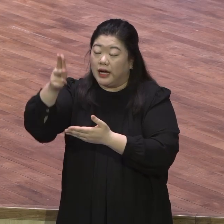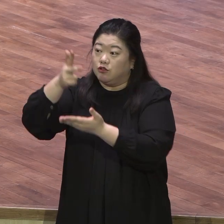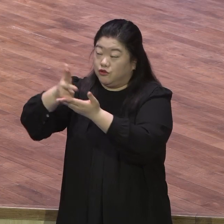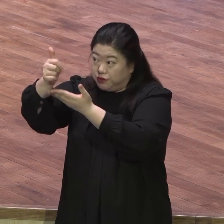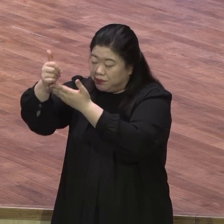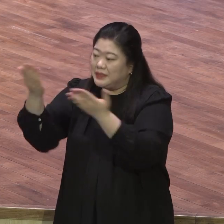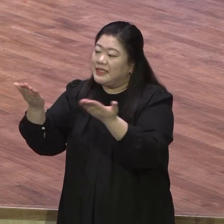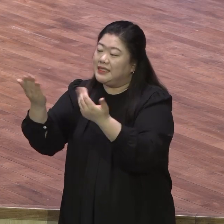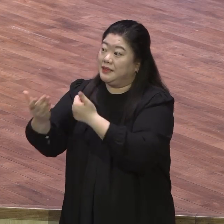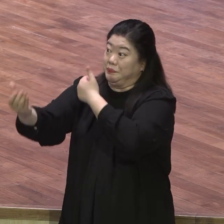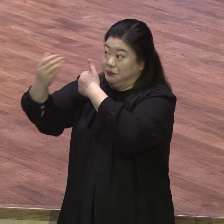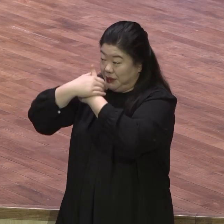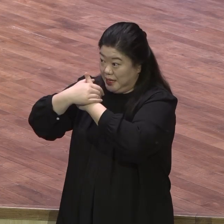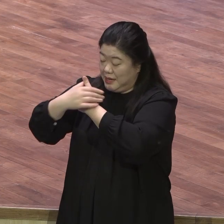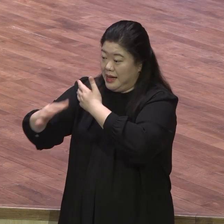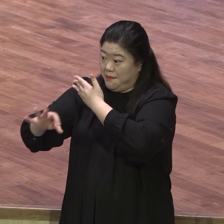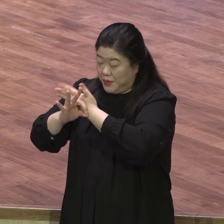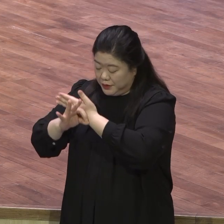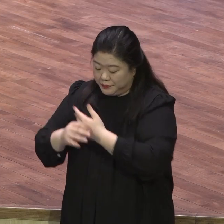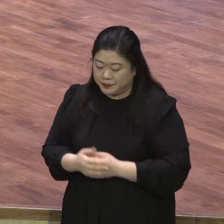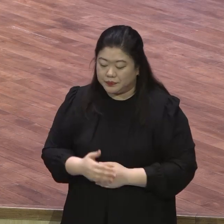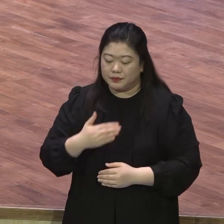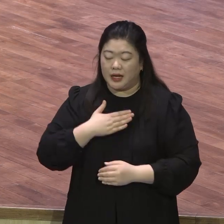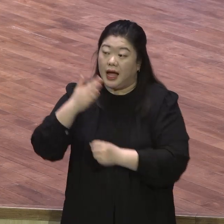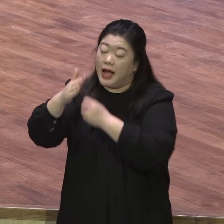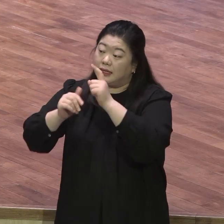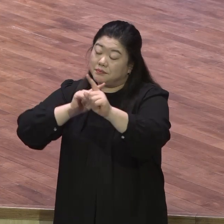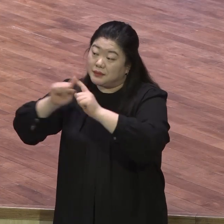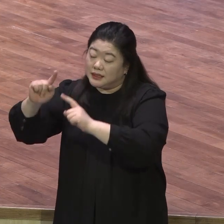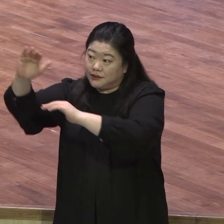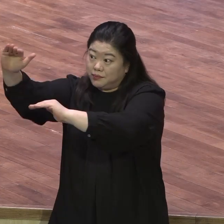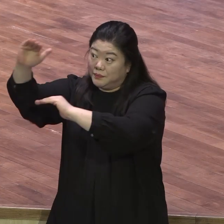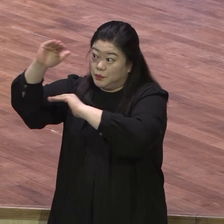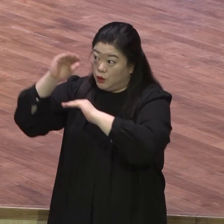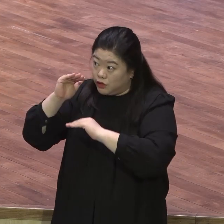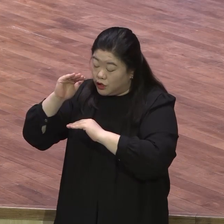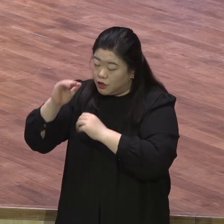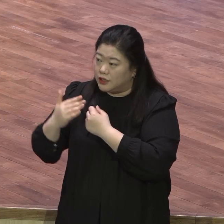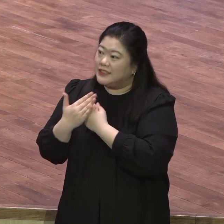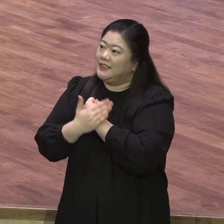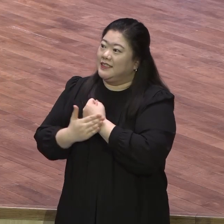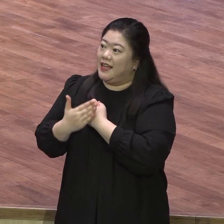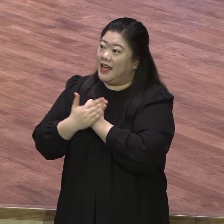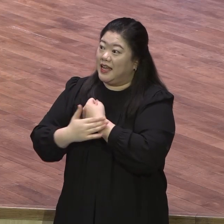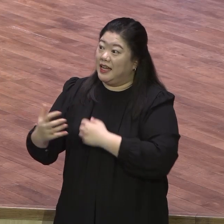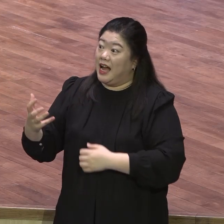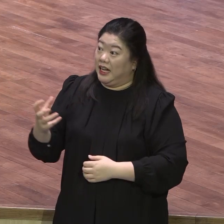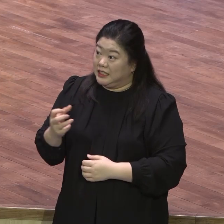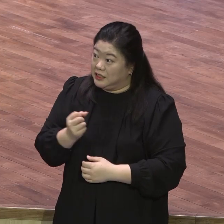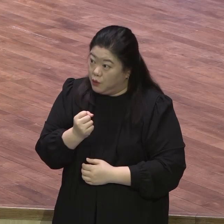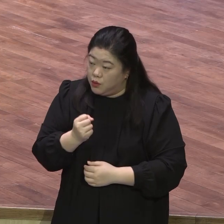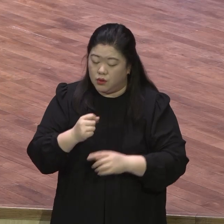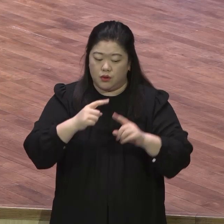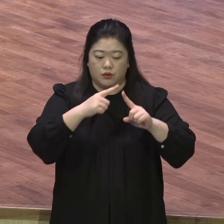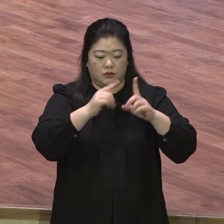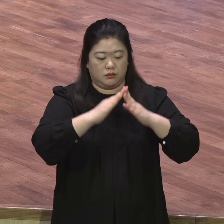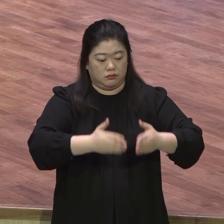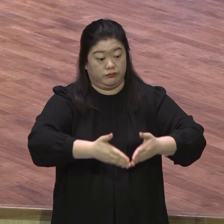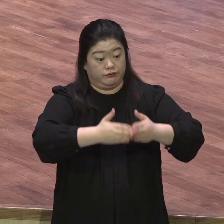하나님의 말씀을 통해서 받은 그 힘으로 감당해라 그 말이에요